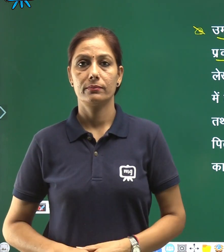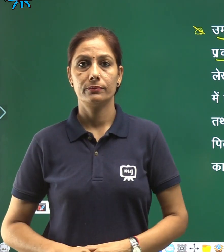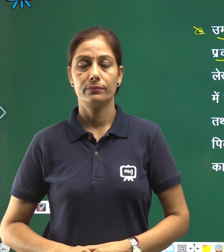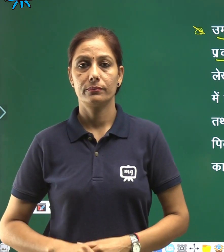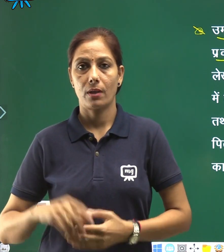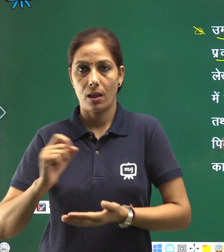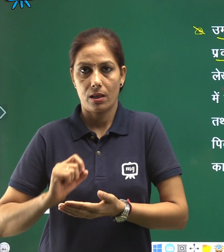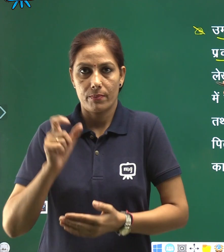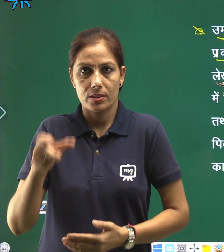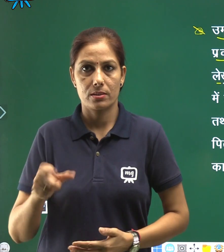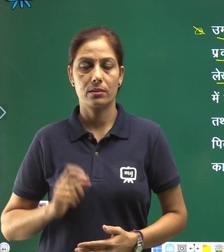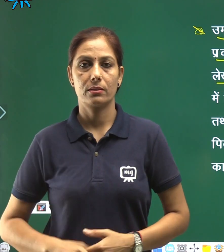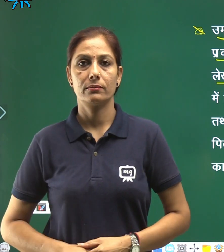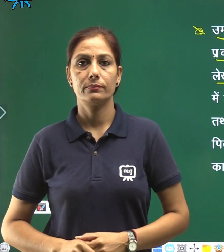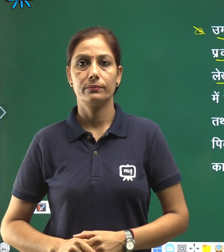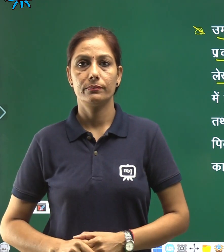लेखक ने